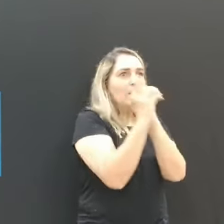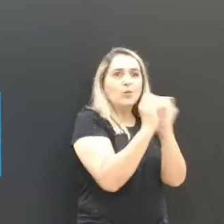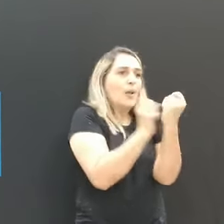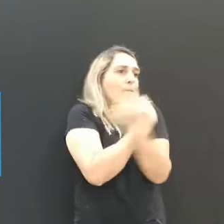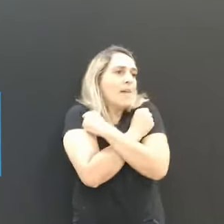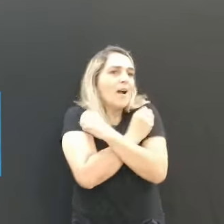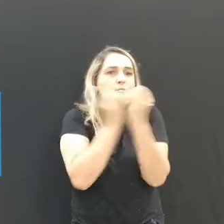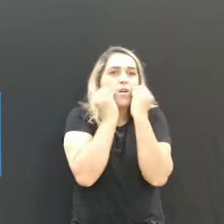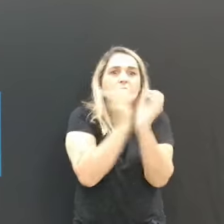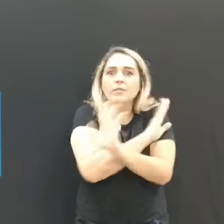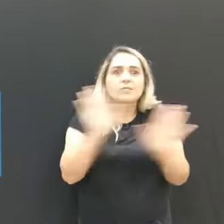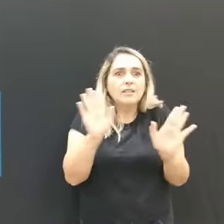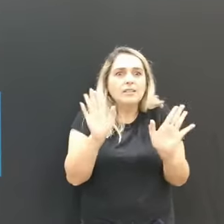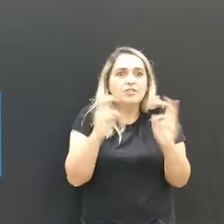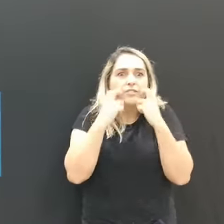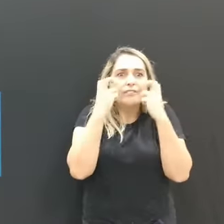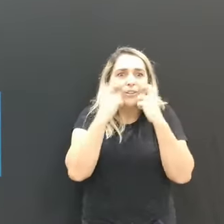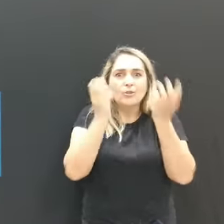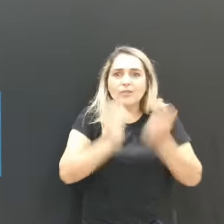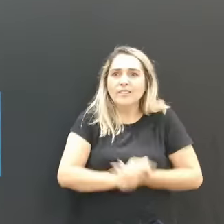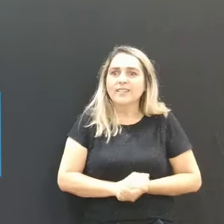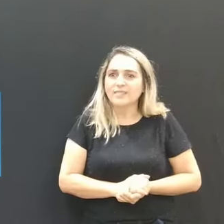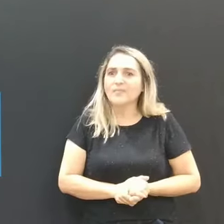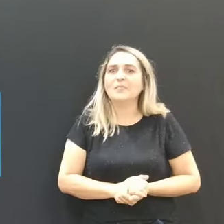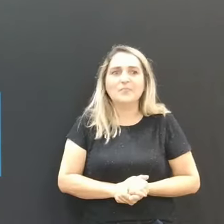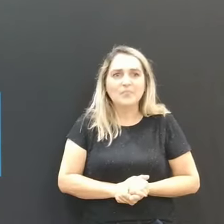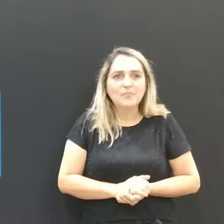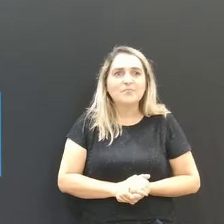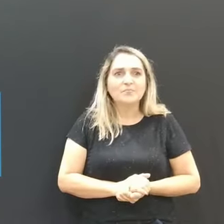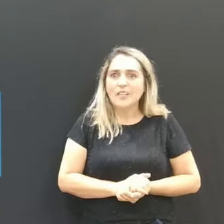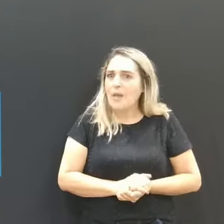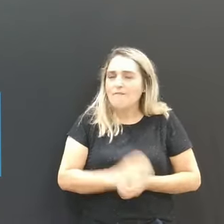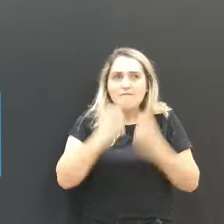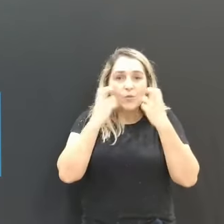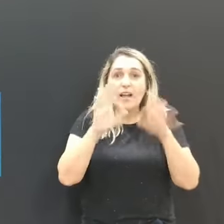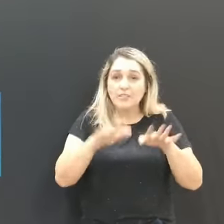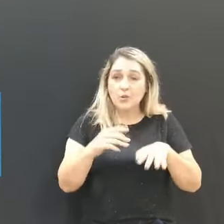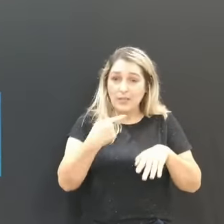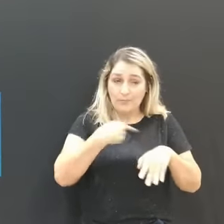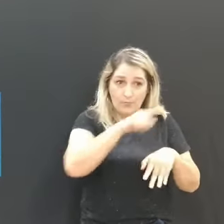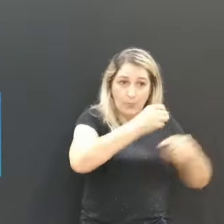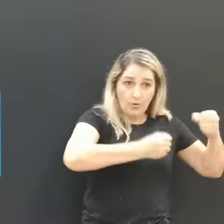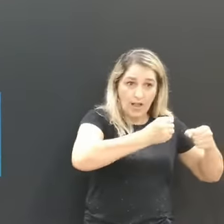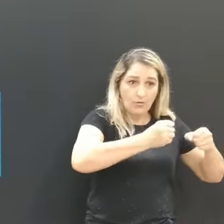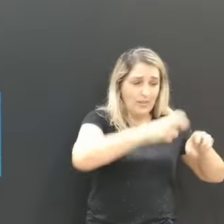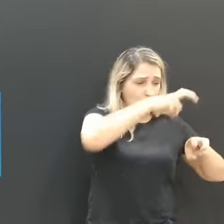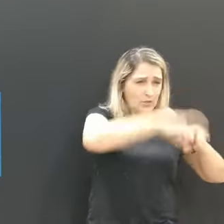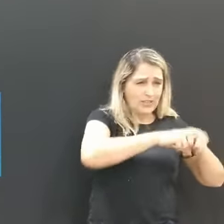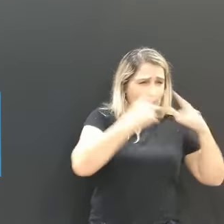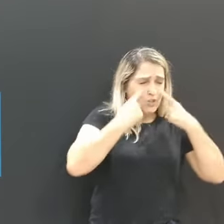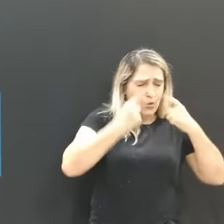saía rapidinho para ninguém me ver, porque eu sentia vergonha. Eu sentia muita vergonha. Às vezes